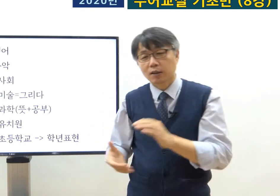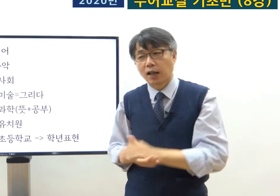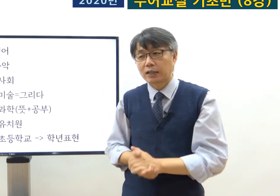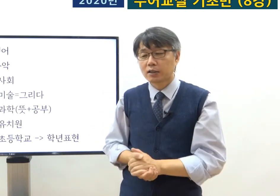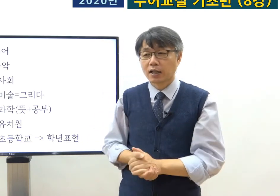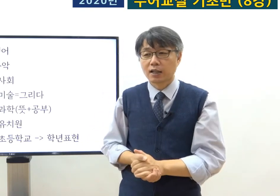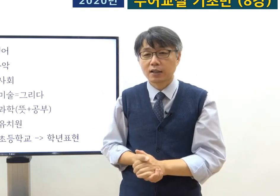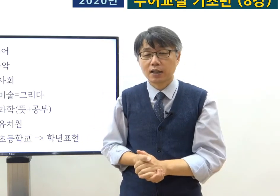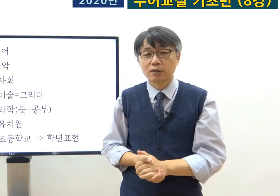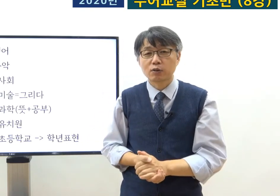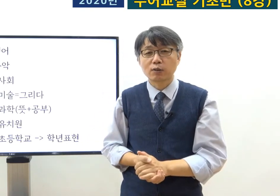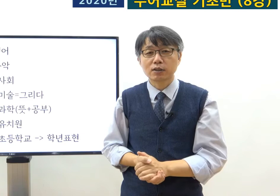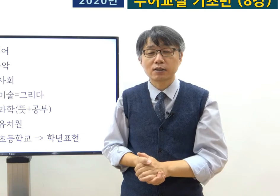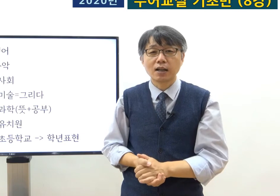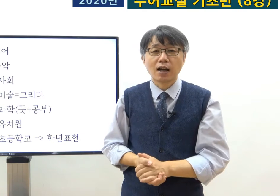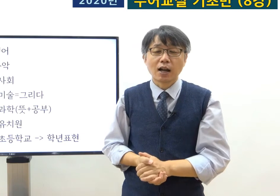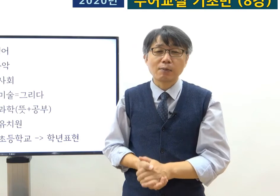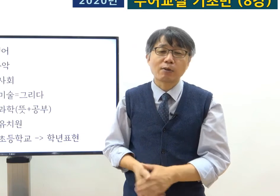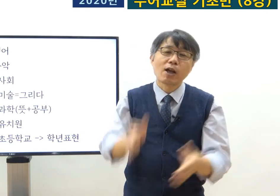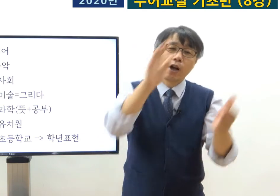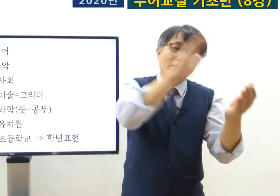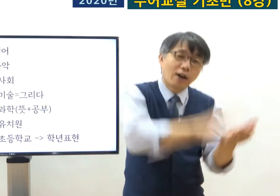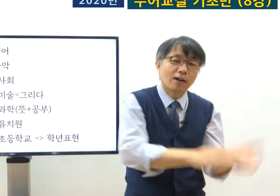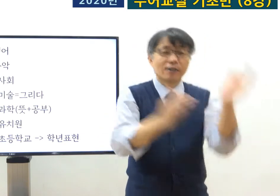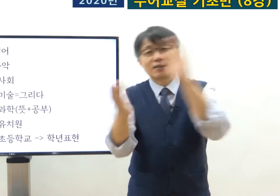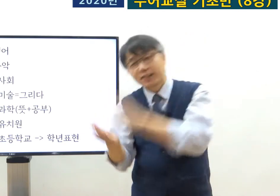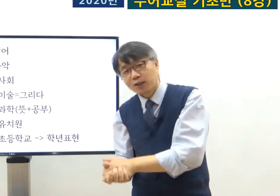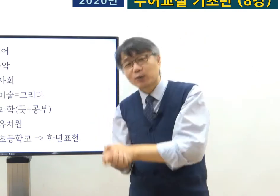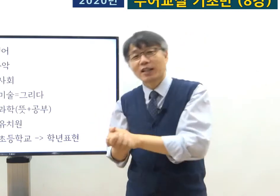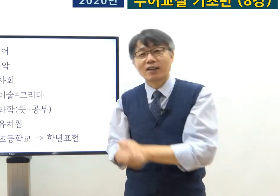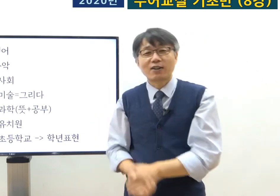단위를 생각할 텐데, 유치원은 가면 이렇게 놀잖아요.